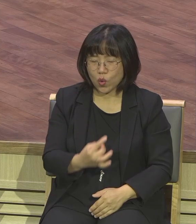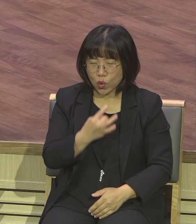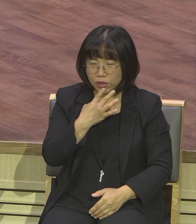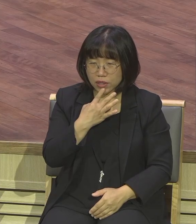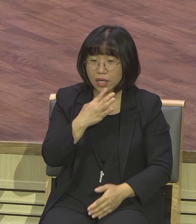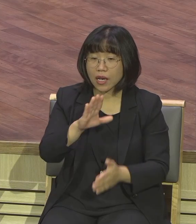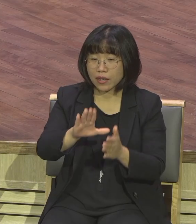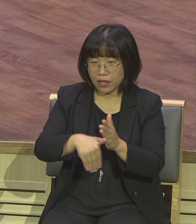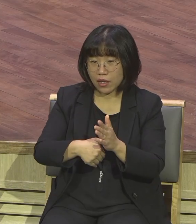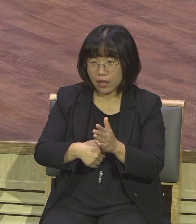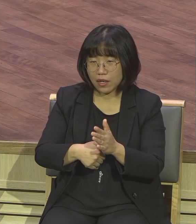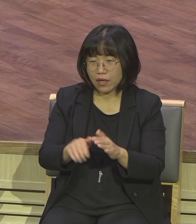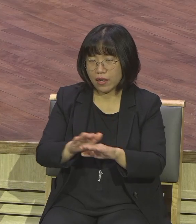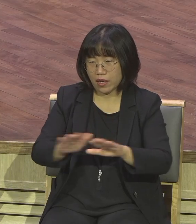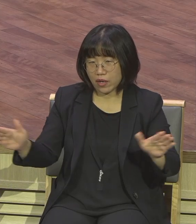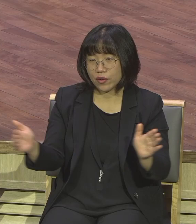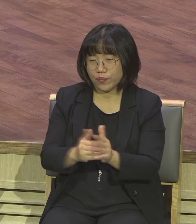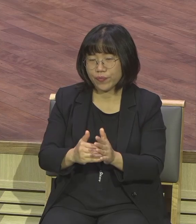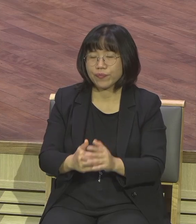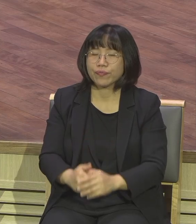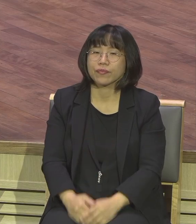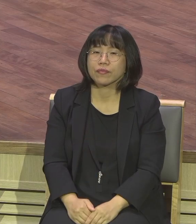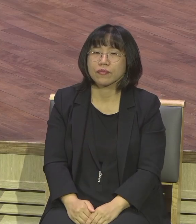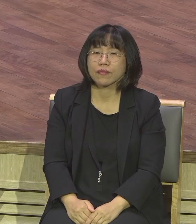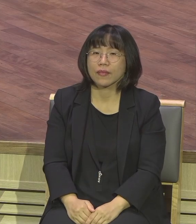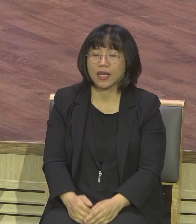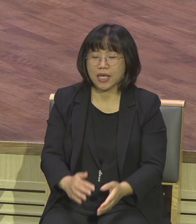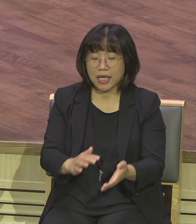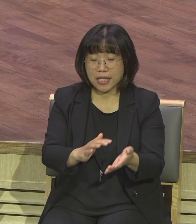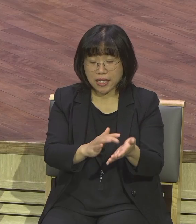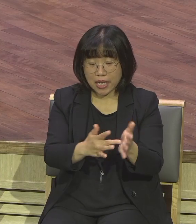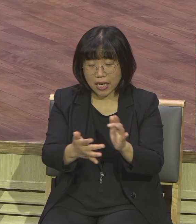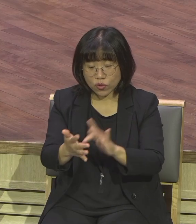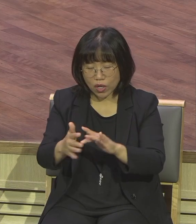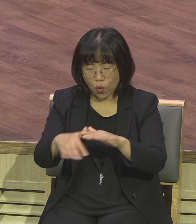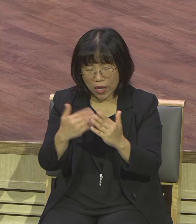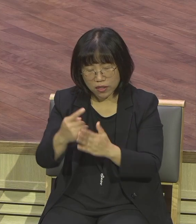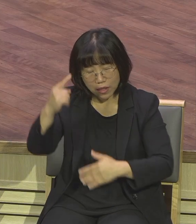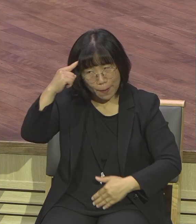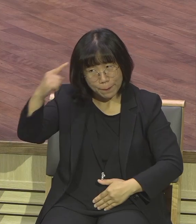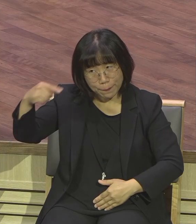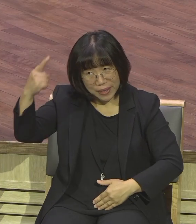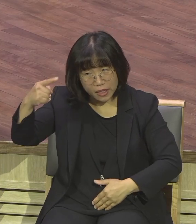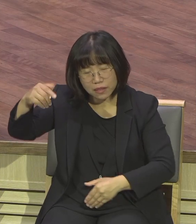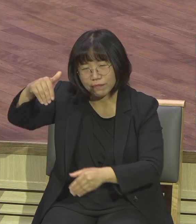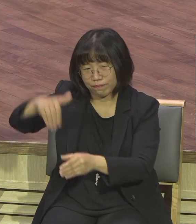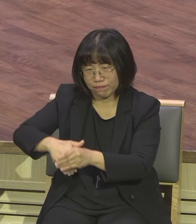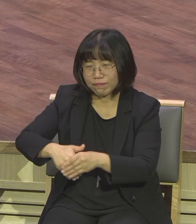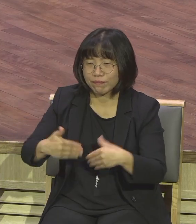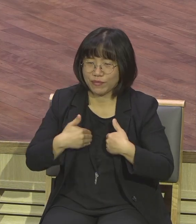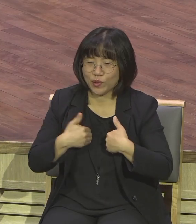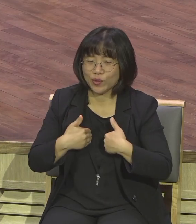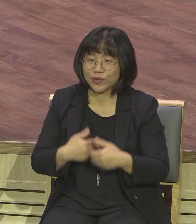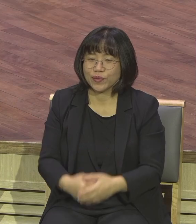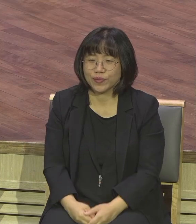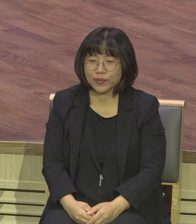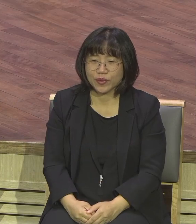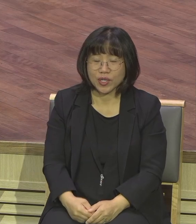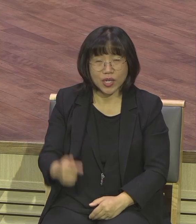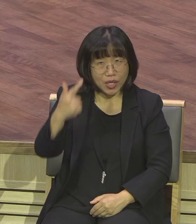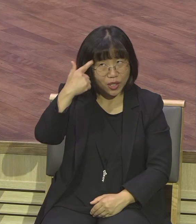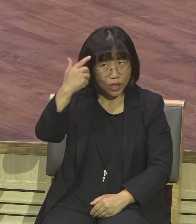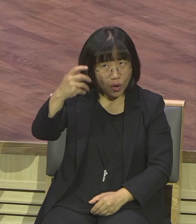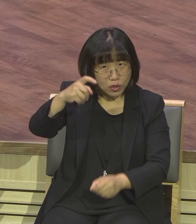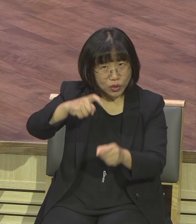유일성 재창조하면 오직 그 예수에 미쳐야 돼요. 교회에 미쳐야 돼요. 직분에 미쳐야 돼요. 한마디로 영적으로